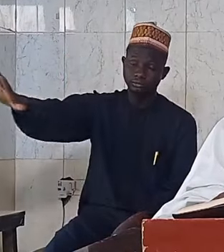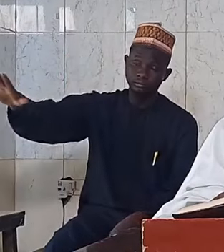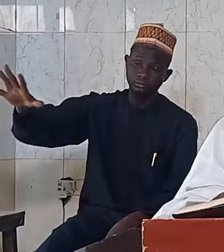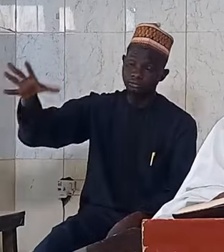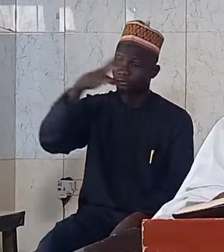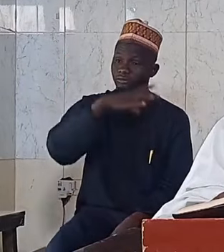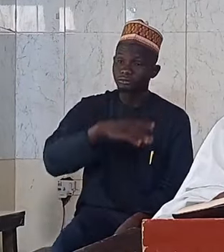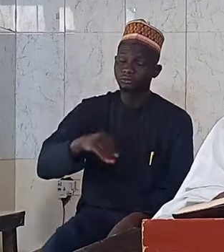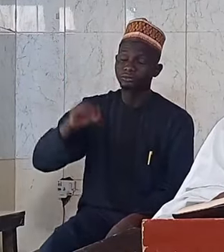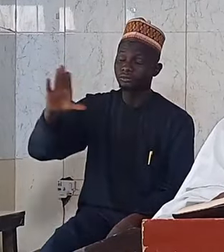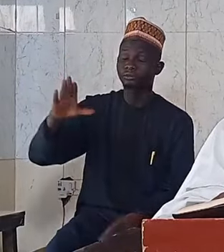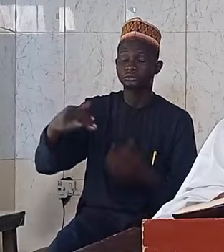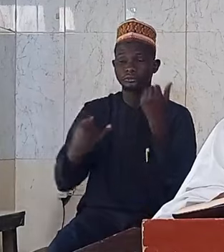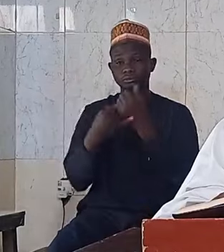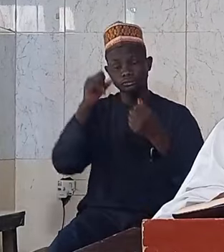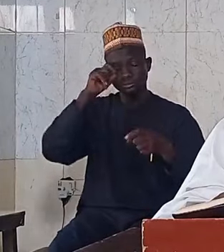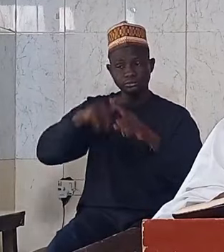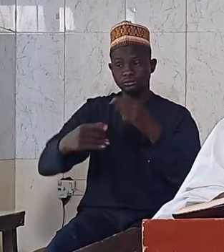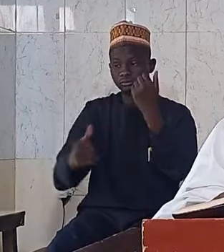da kuma maharamanku